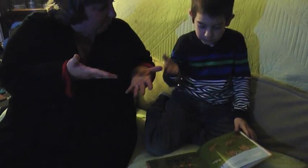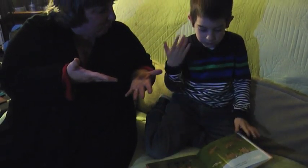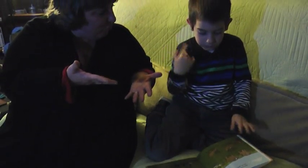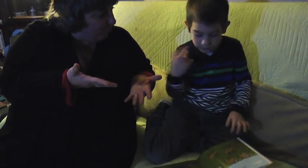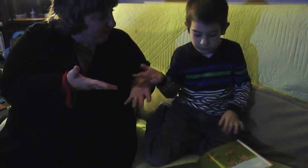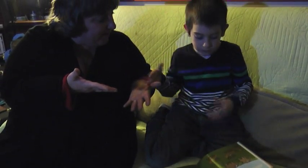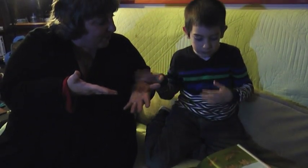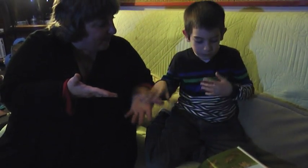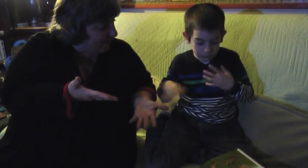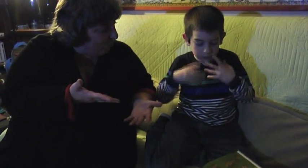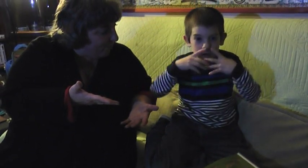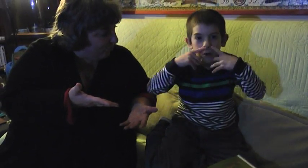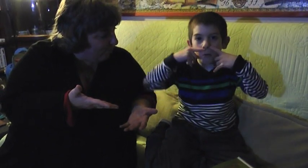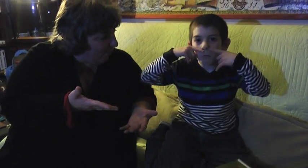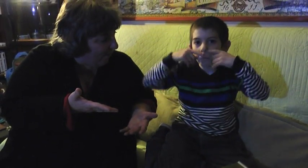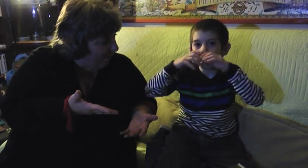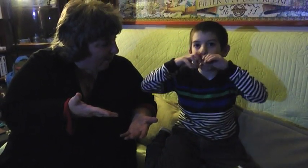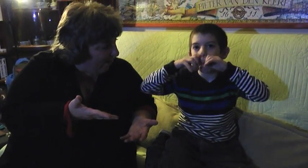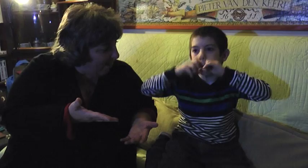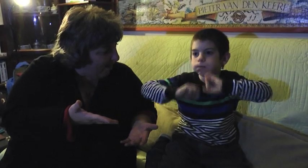Donc je lui demande qu'est-ce qu'il chassait les Cro-Magnons.